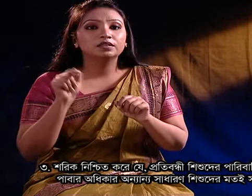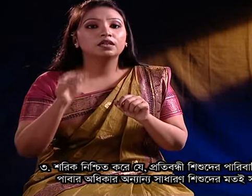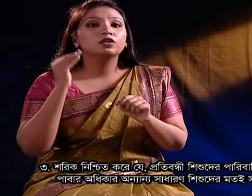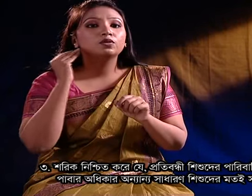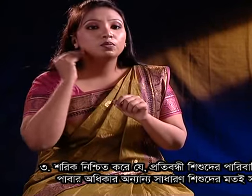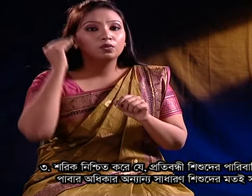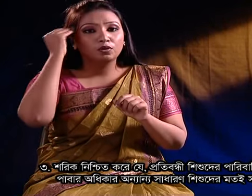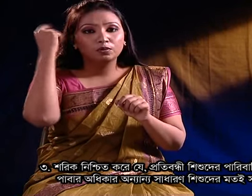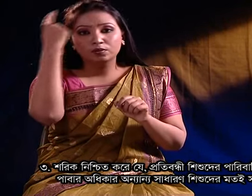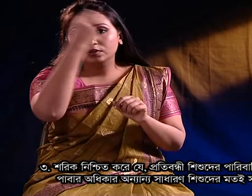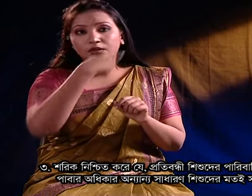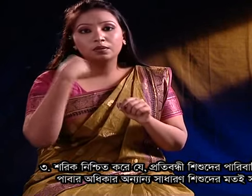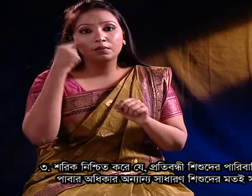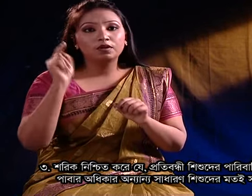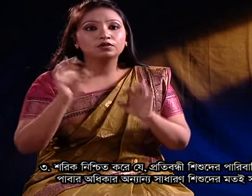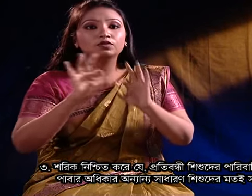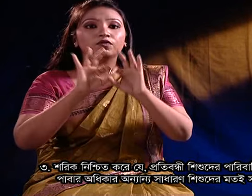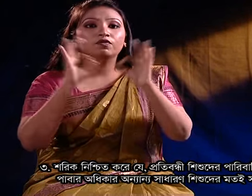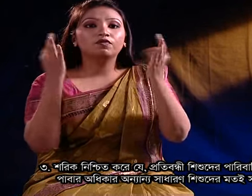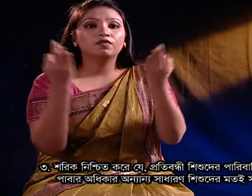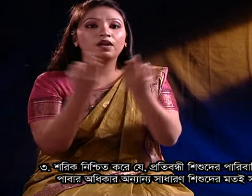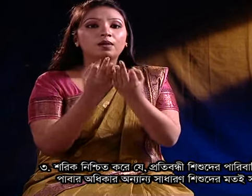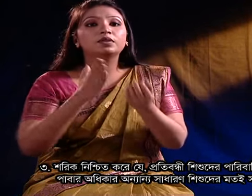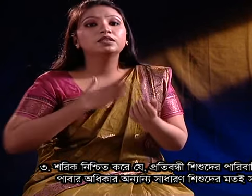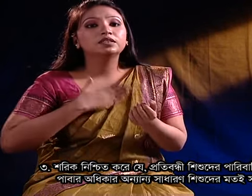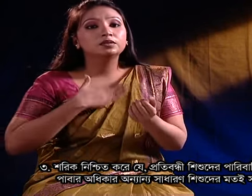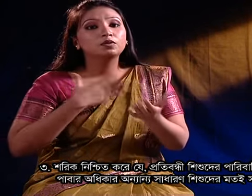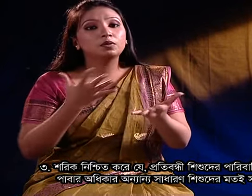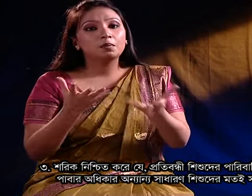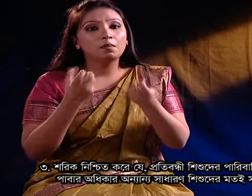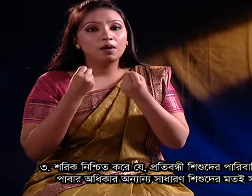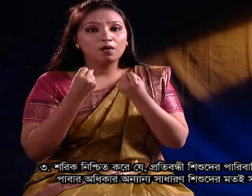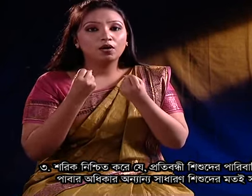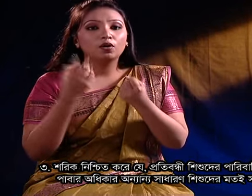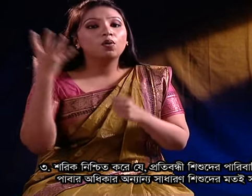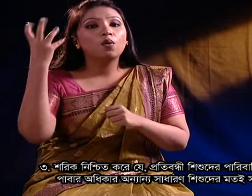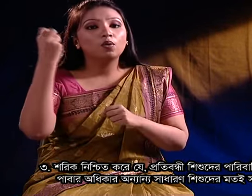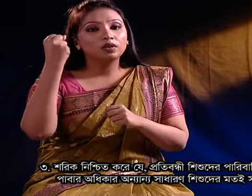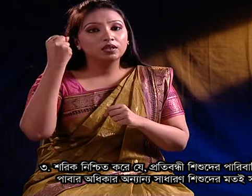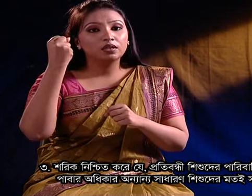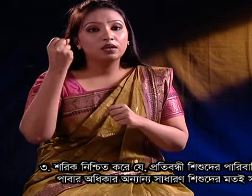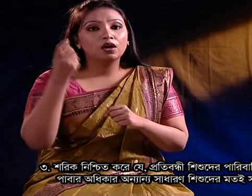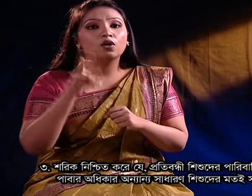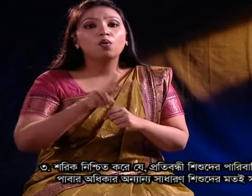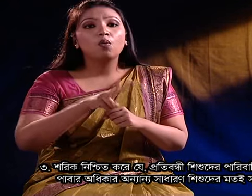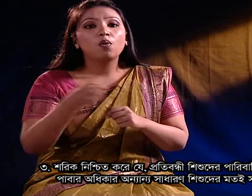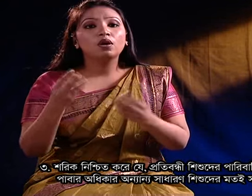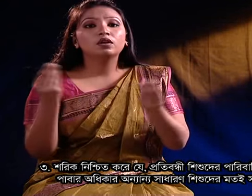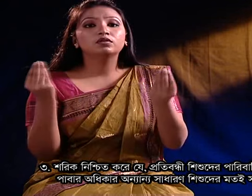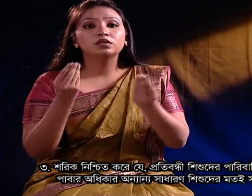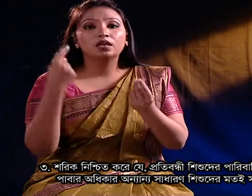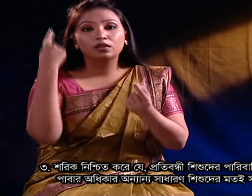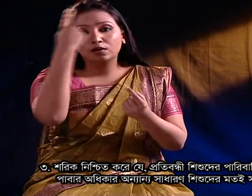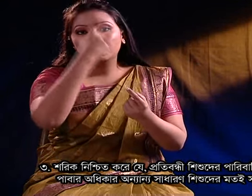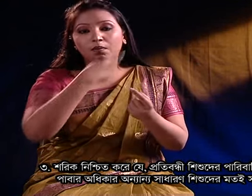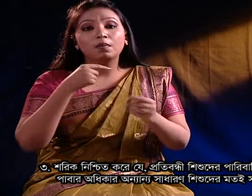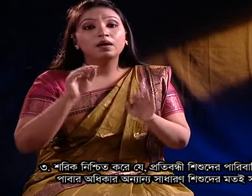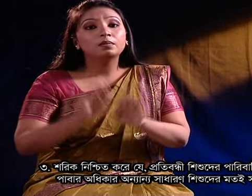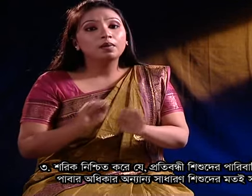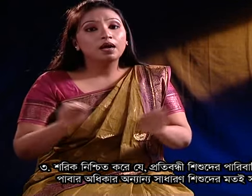প্রতিবন্ধী শিশুদের পারিবারিক জীবন পাবার অধিকার অন্যান্য সাধারণ শিশুদের মতোই সমান।